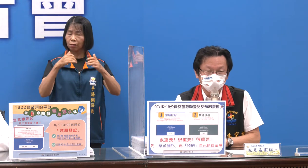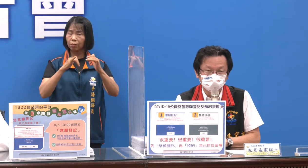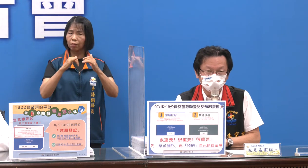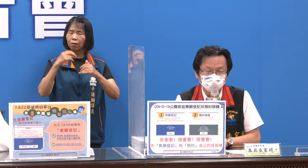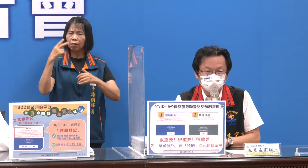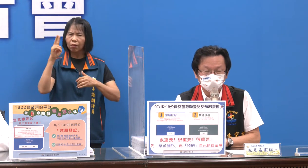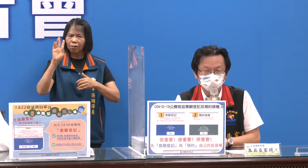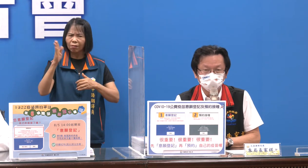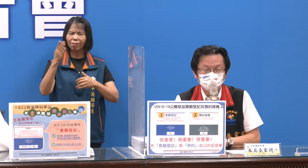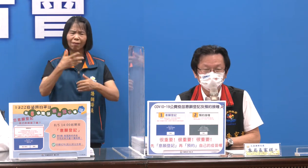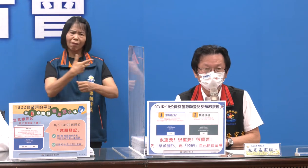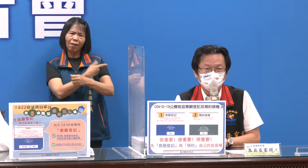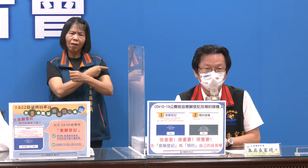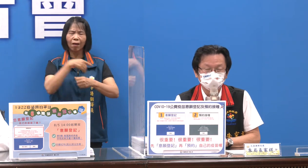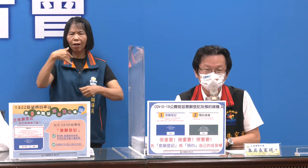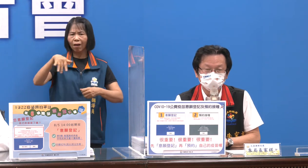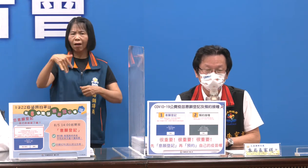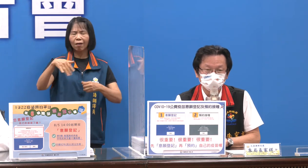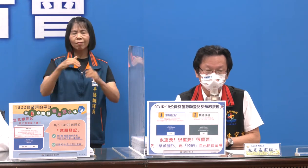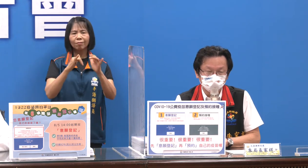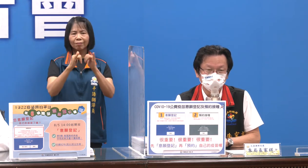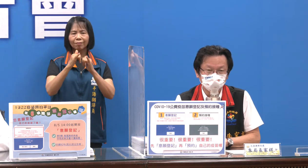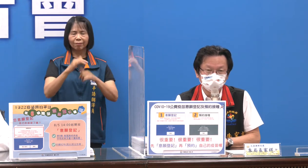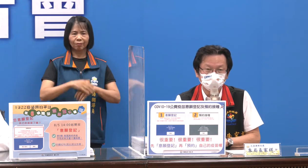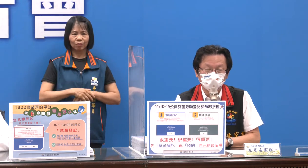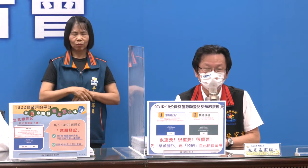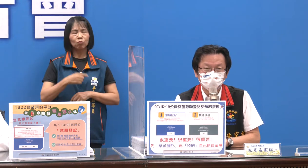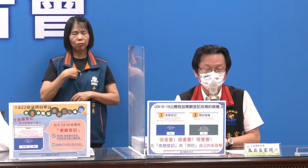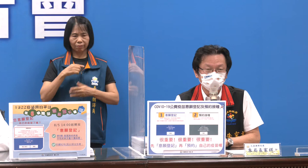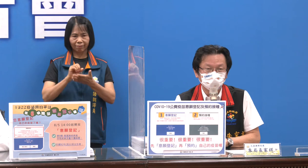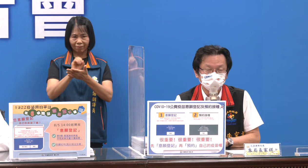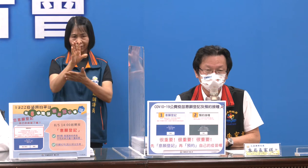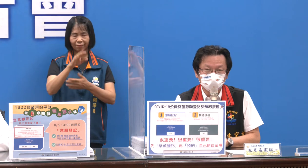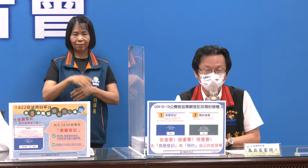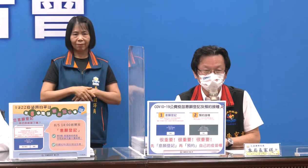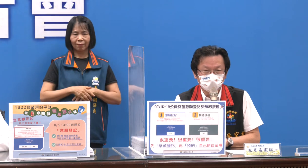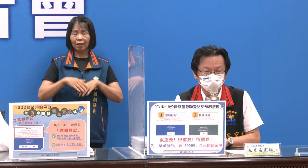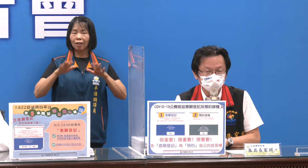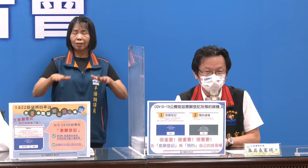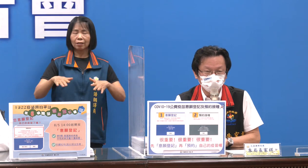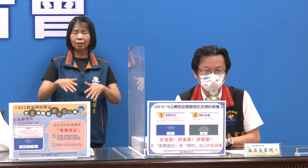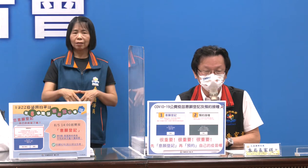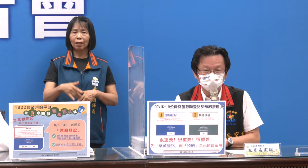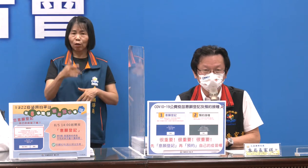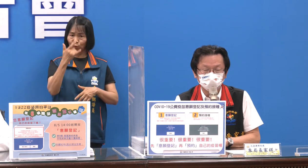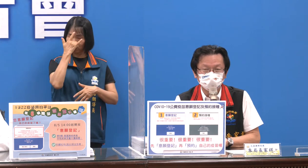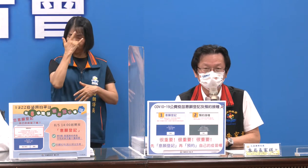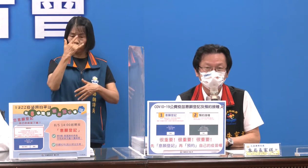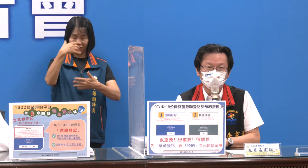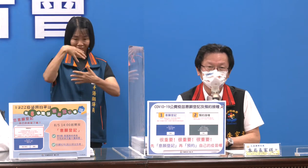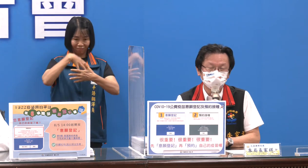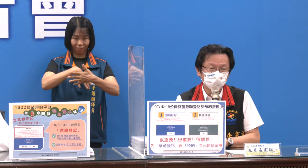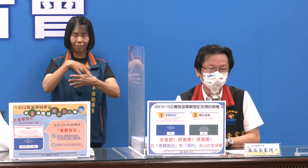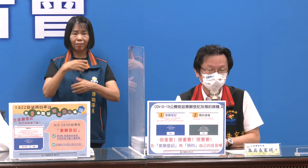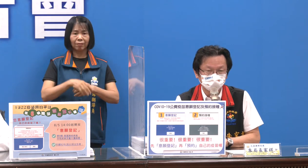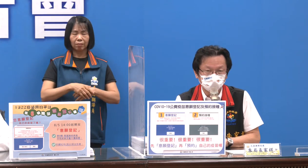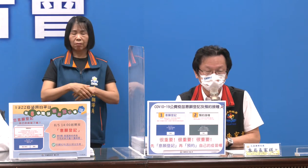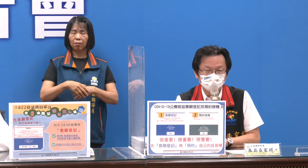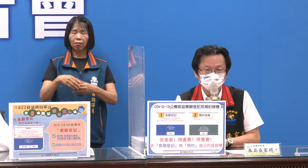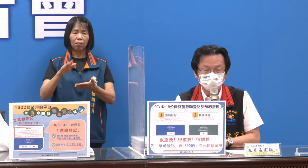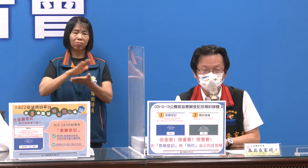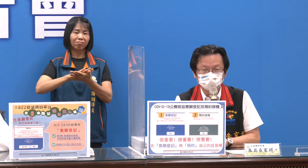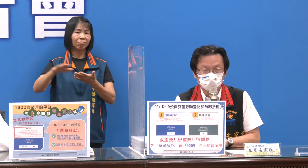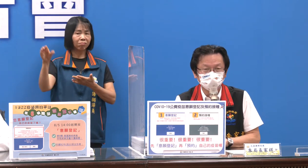没有施打到疫苗的跟所有乡亲报告，因为我们现在莫德纳已经清零在县府手